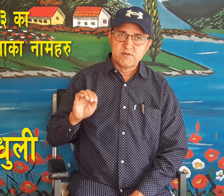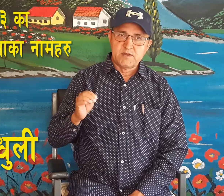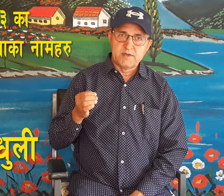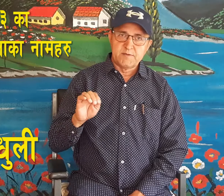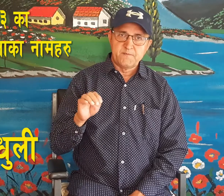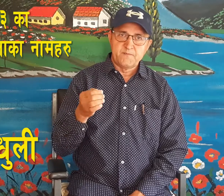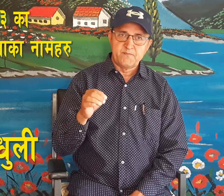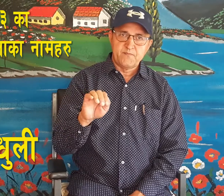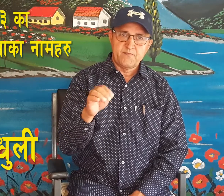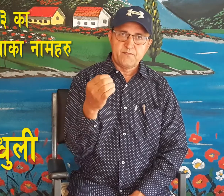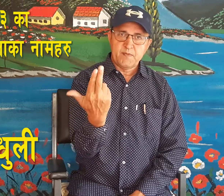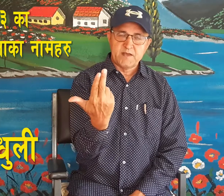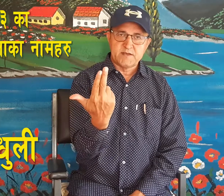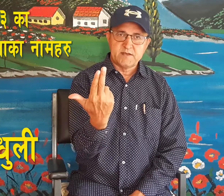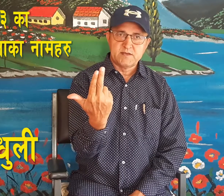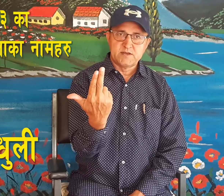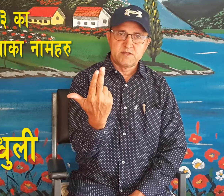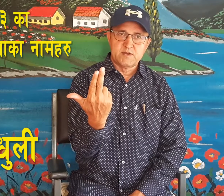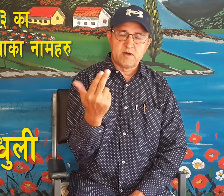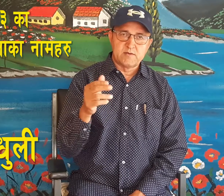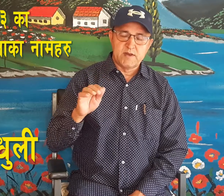सिन्धुली यसरी सिन्धुली गर्नु होला,